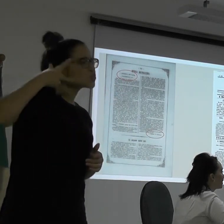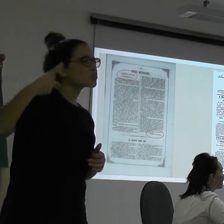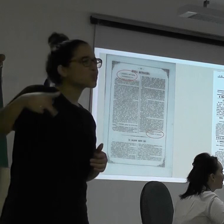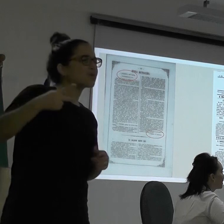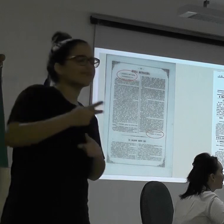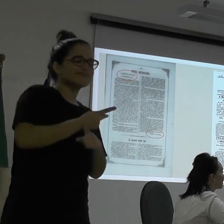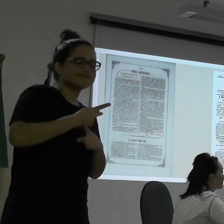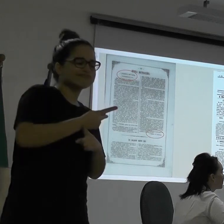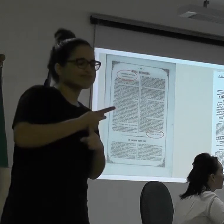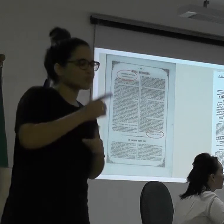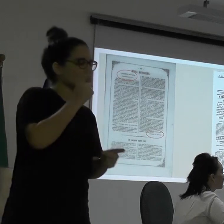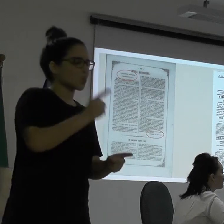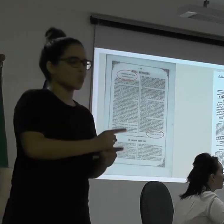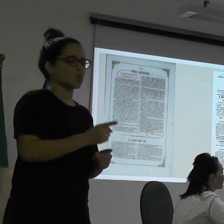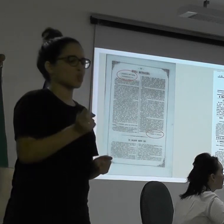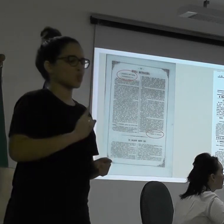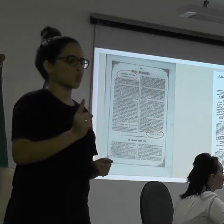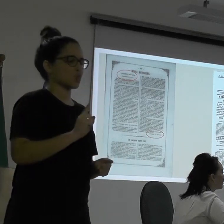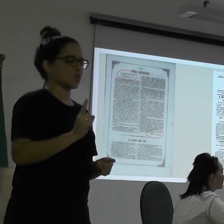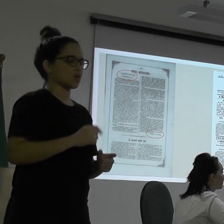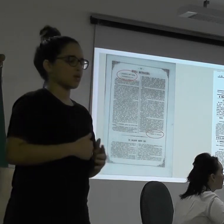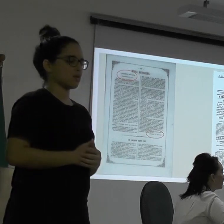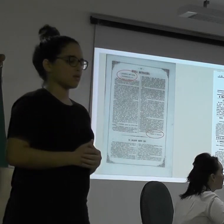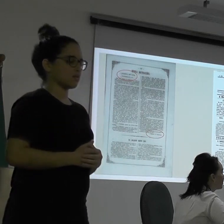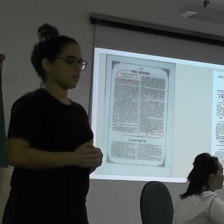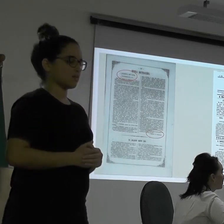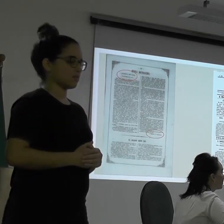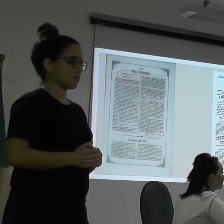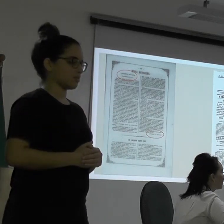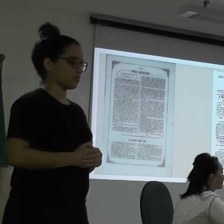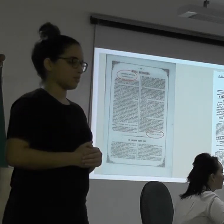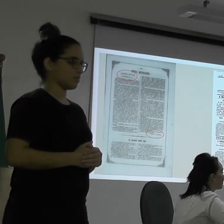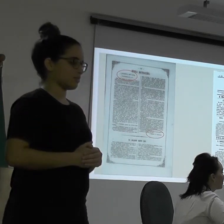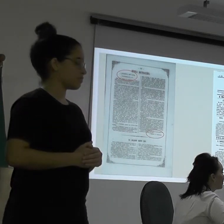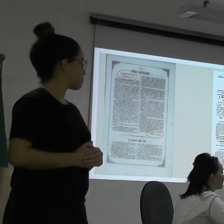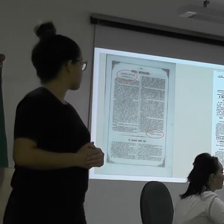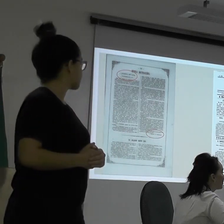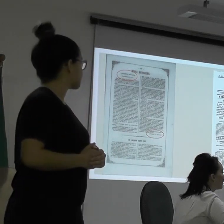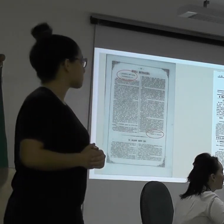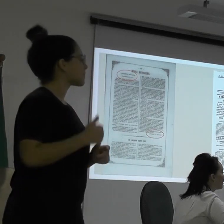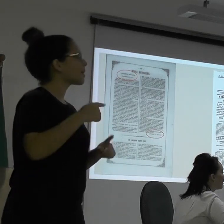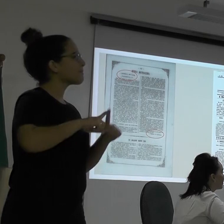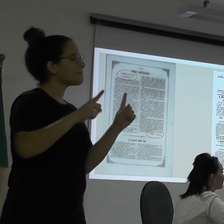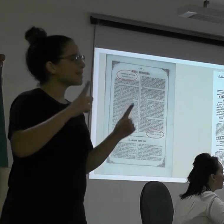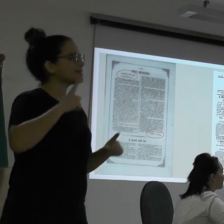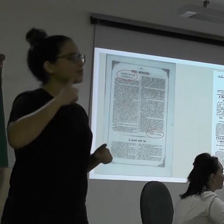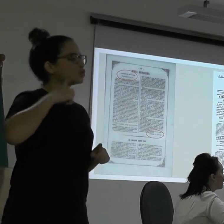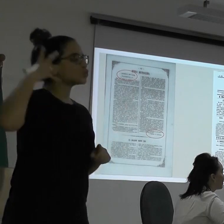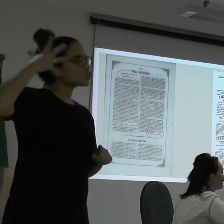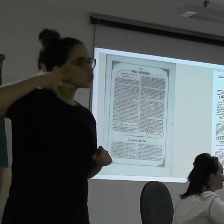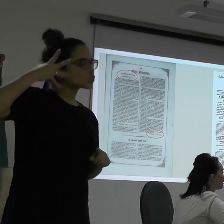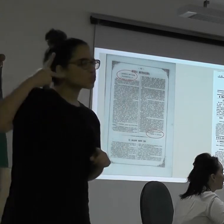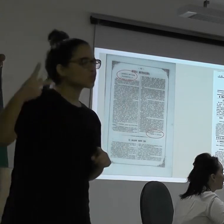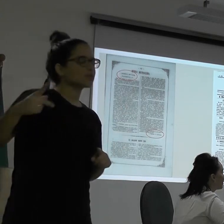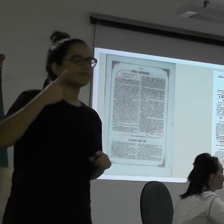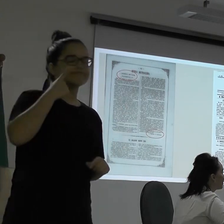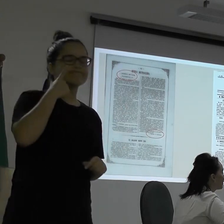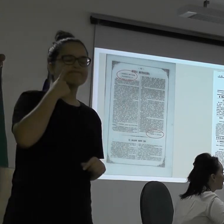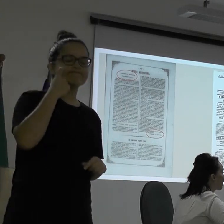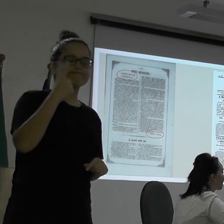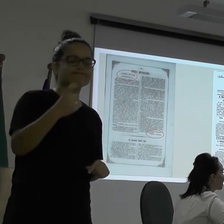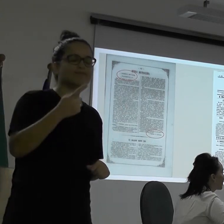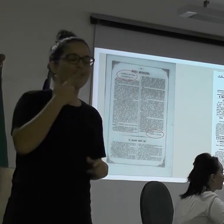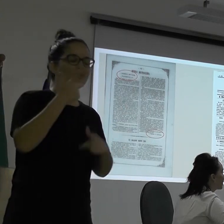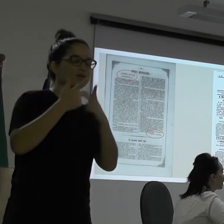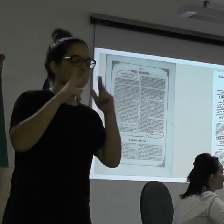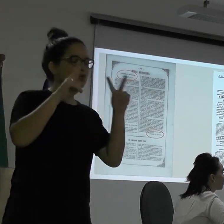mas não encontrei mais. Deve ter se perdido aí na minha vida. Mas eu tinha um discurso dela muito interessante, falando sobre